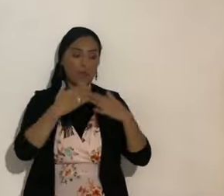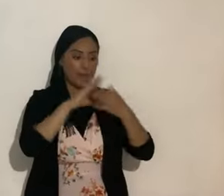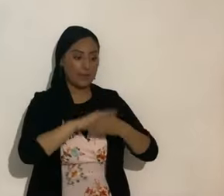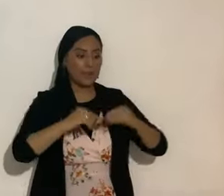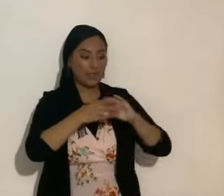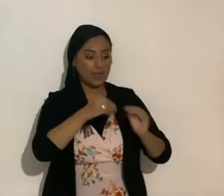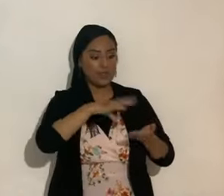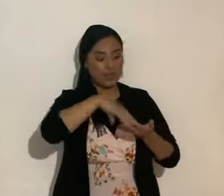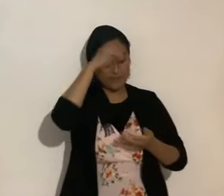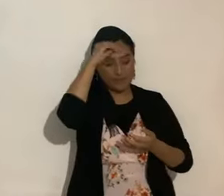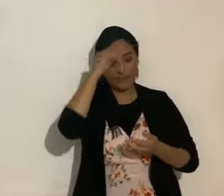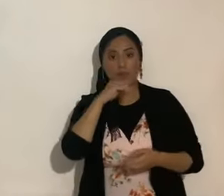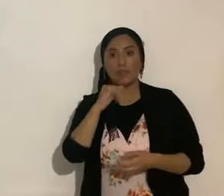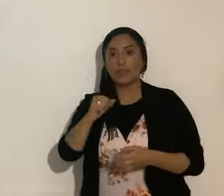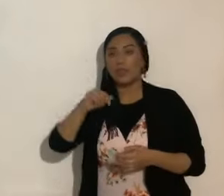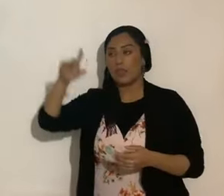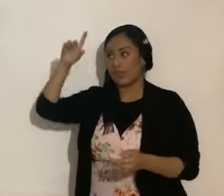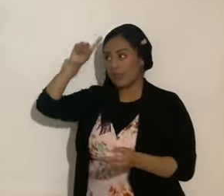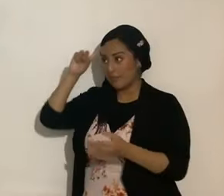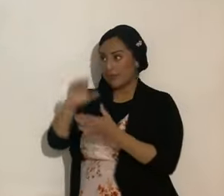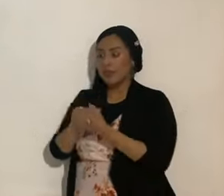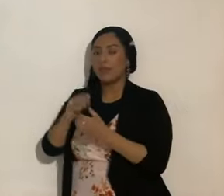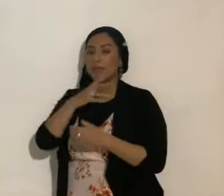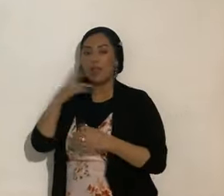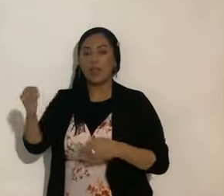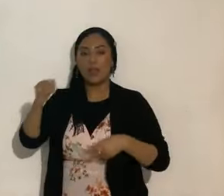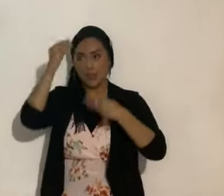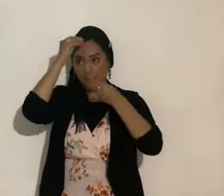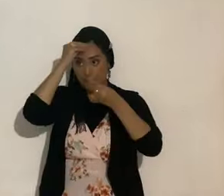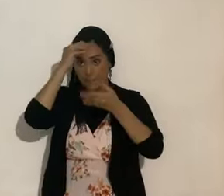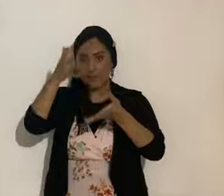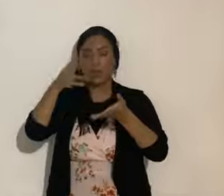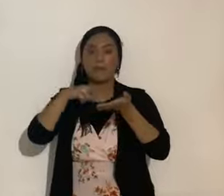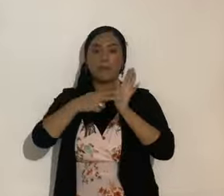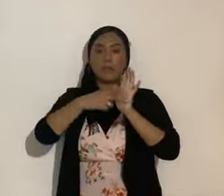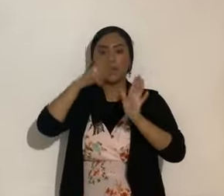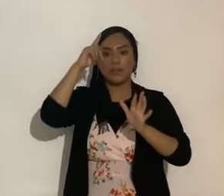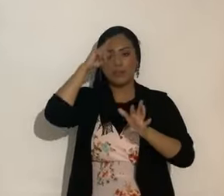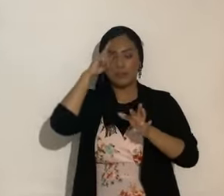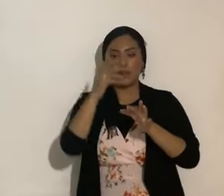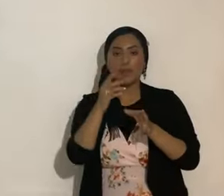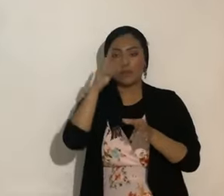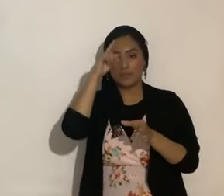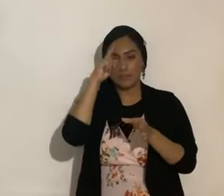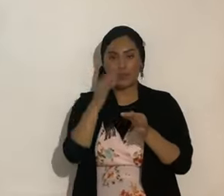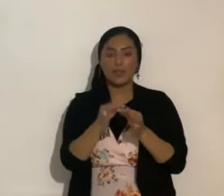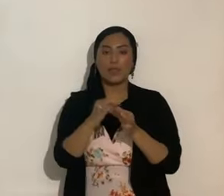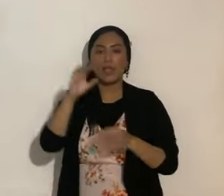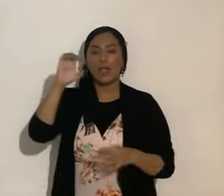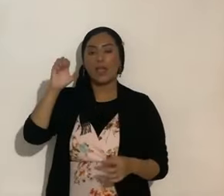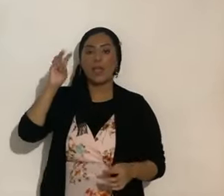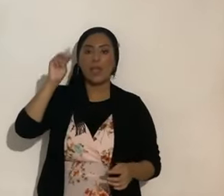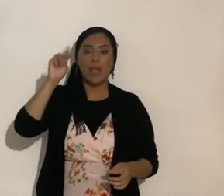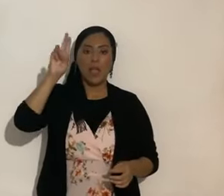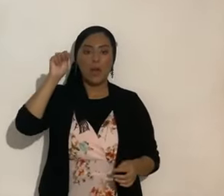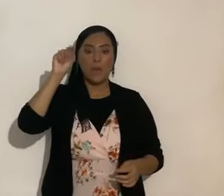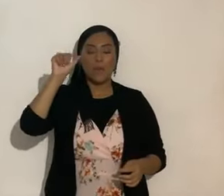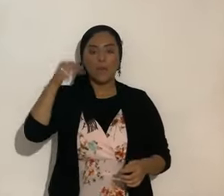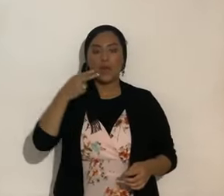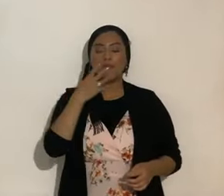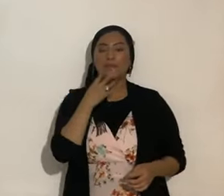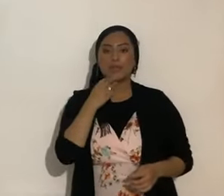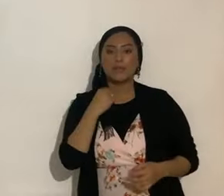vimos, es creer y obedecer. Eso es emuná, que quiere decir fe, eso es en